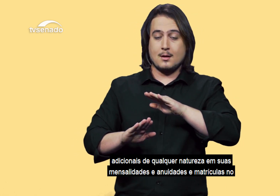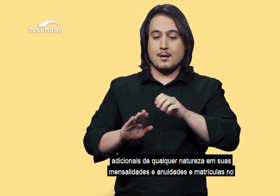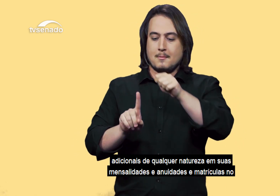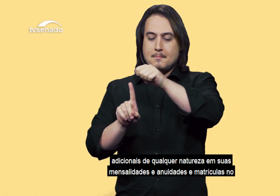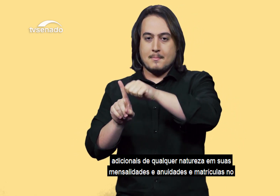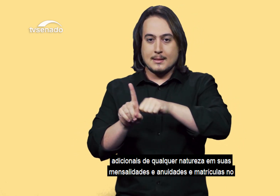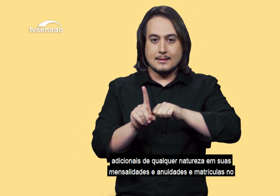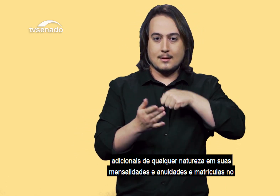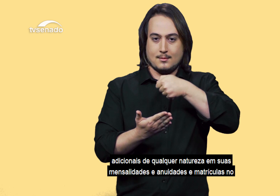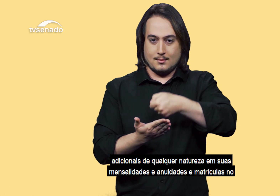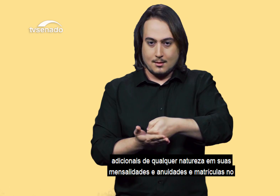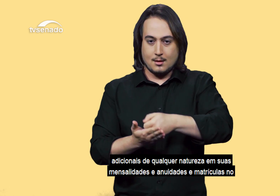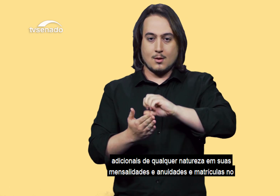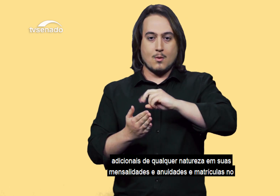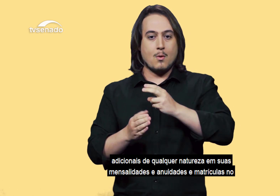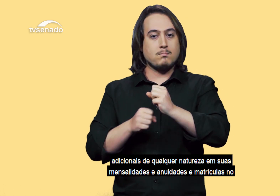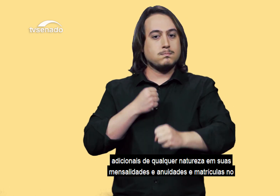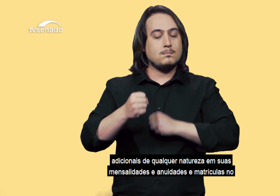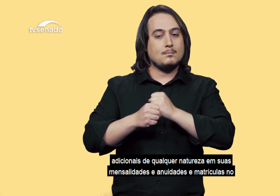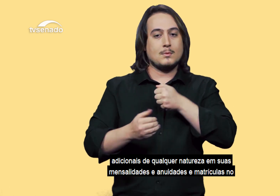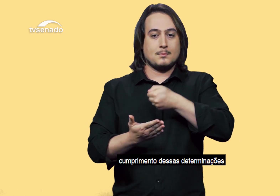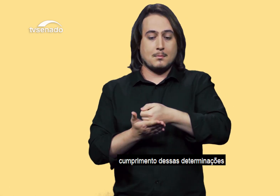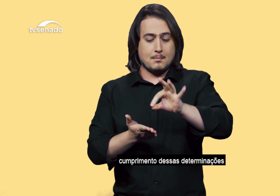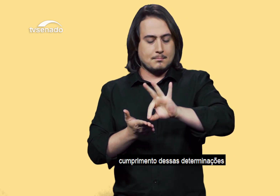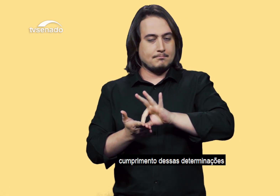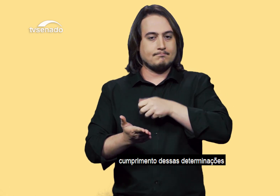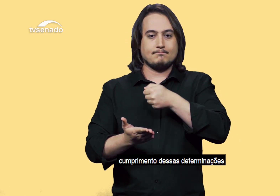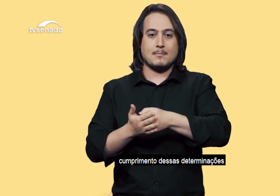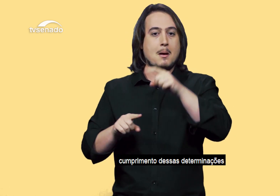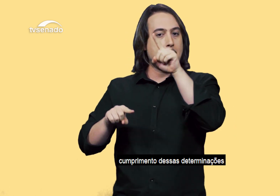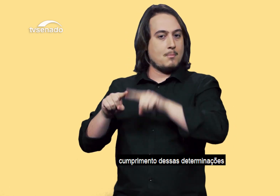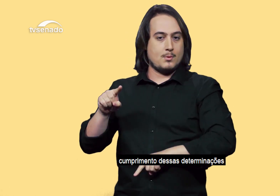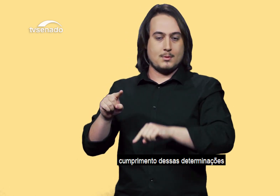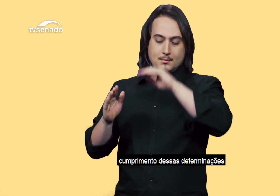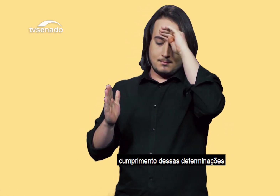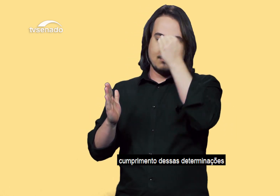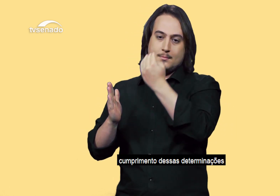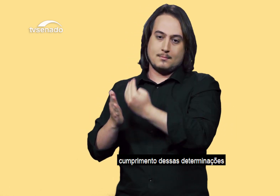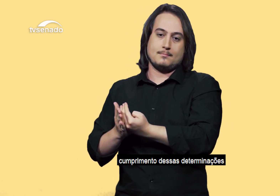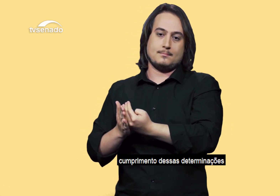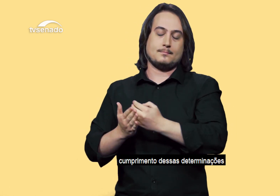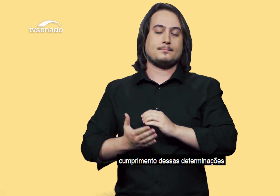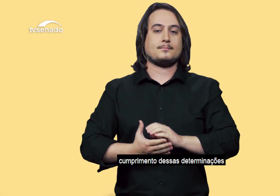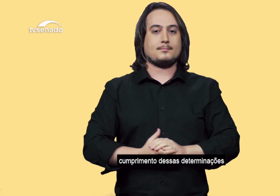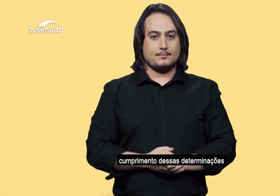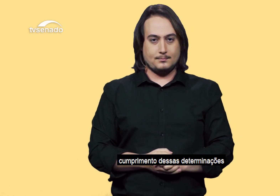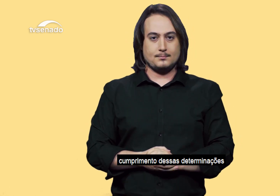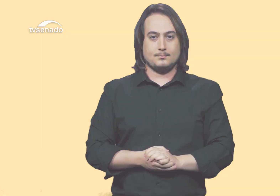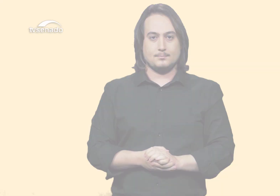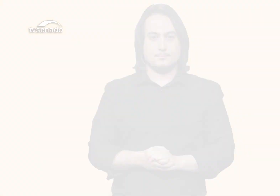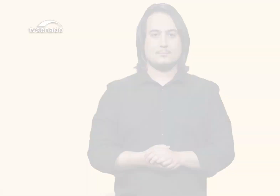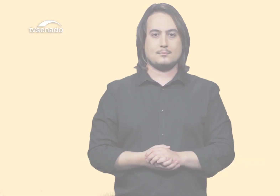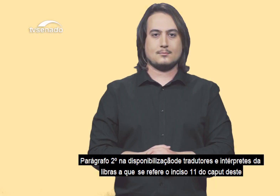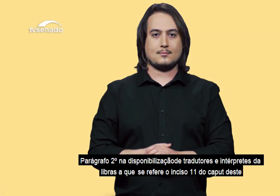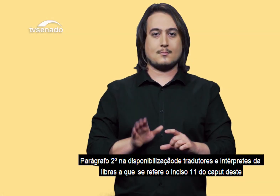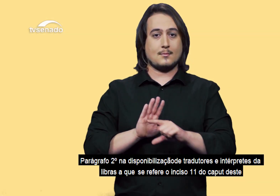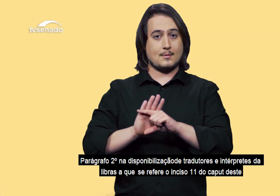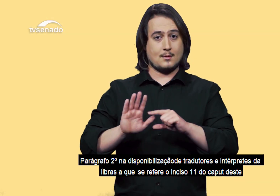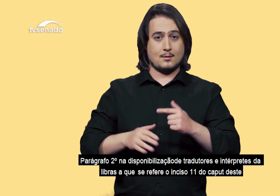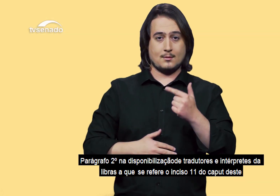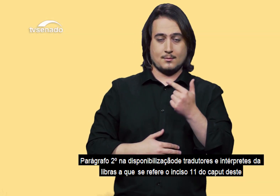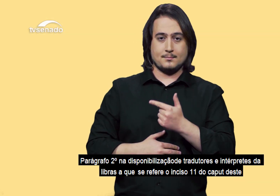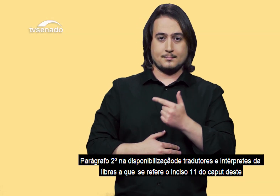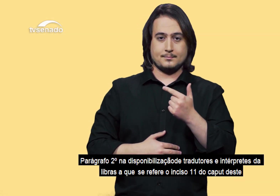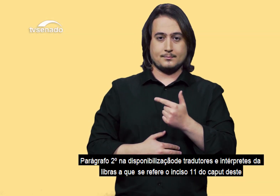mensalidades, anuidades e matrículas no cumprimento dessas determinações. Parágrafo